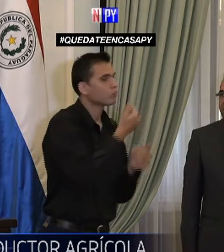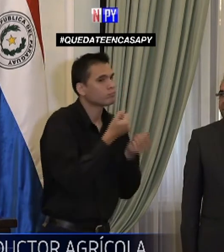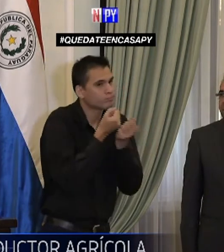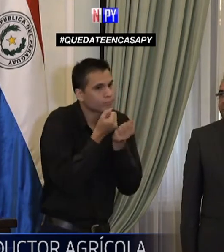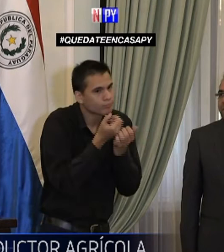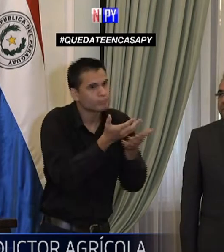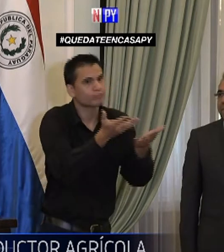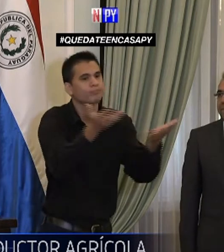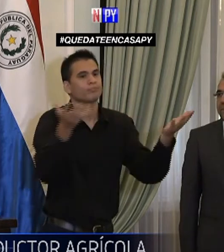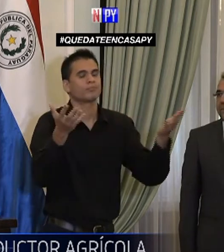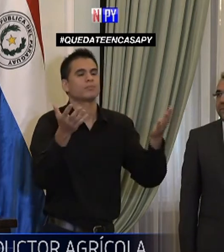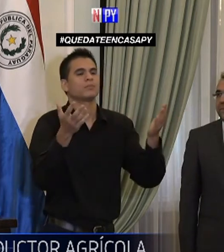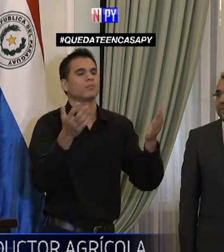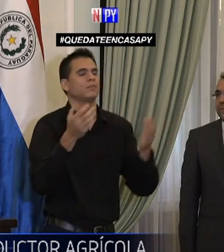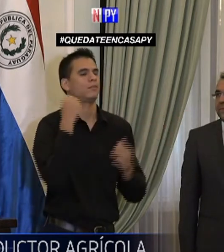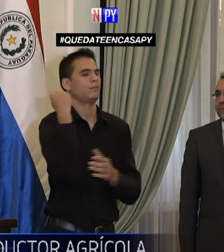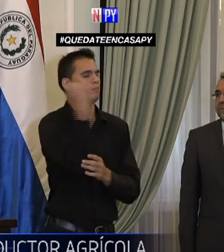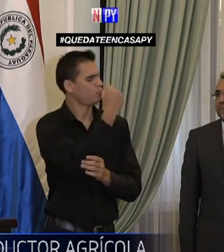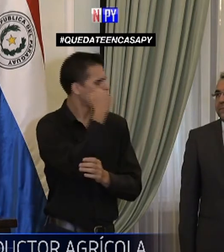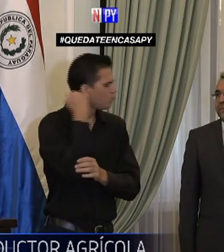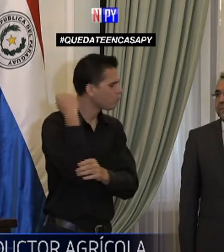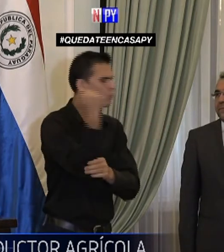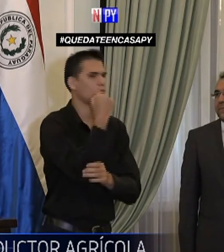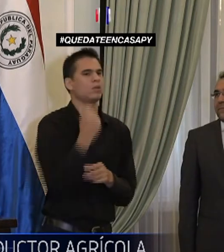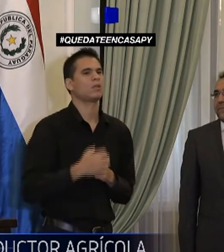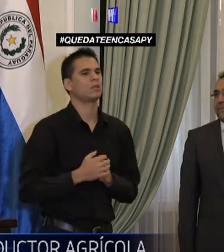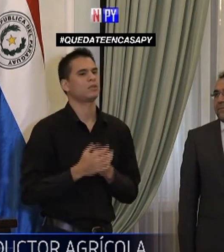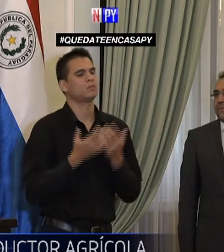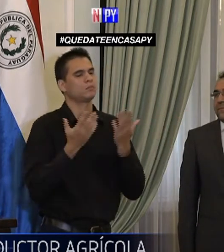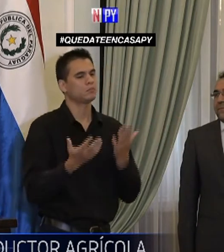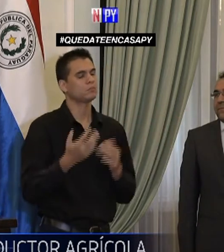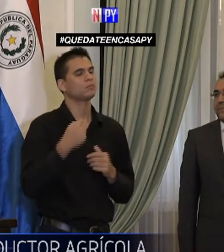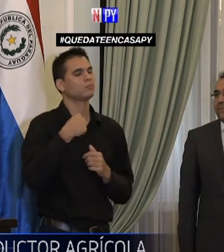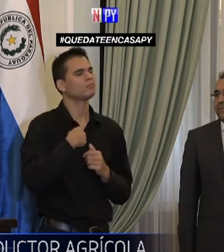de manera sin igual. Creemos que hoy